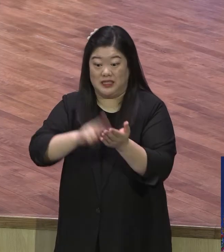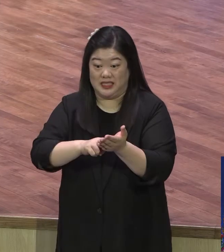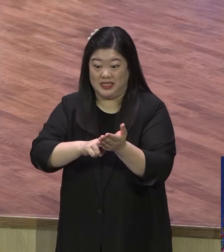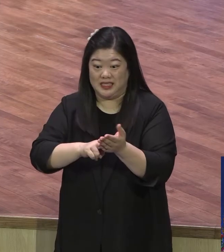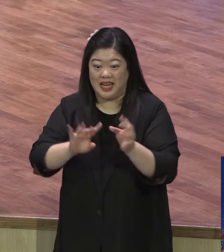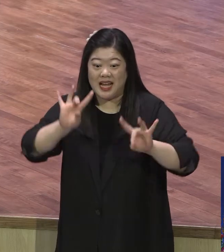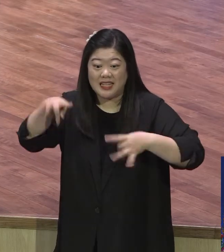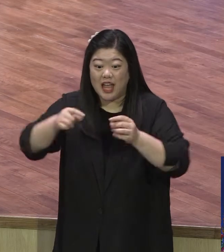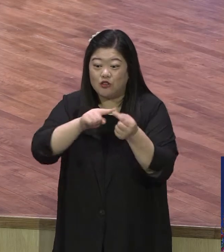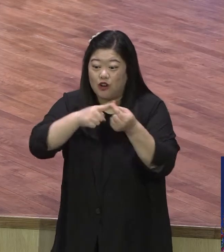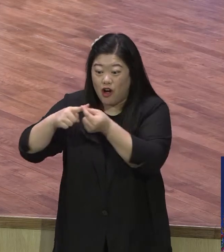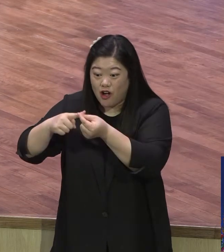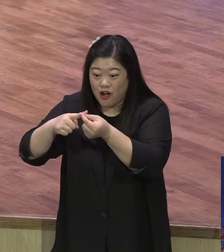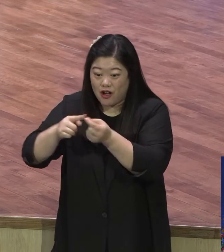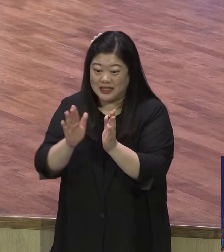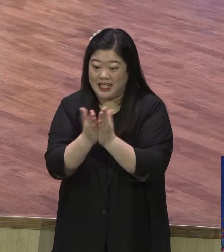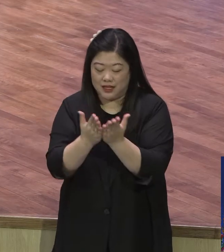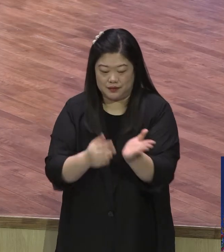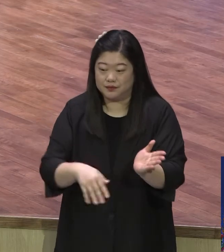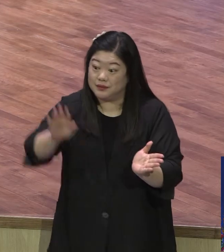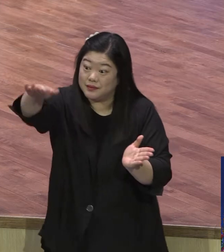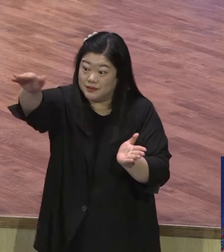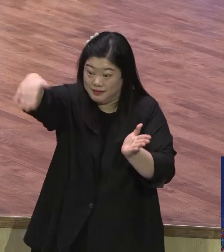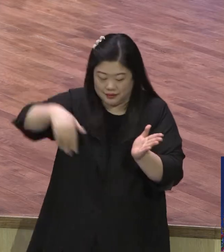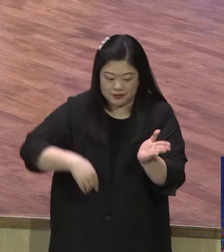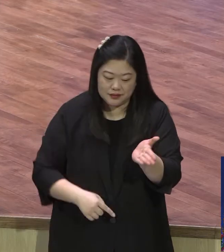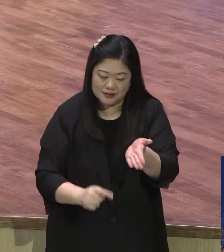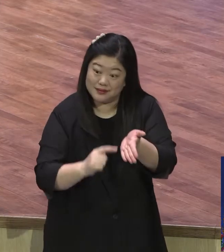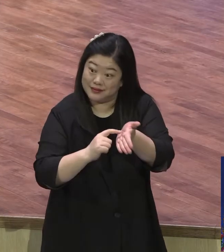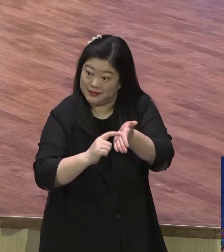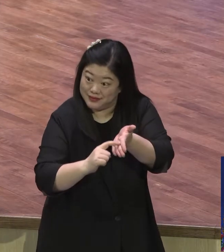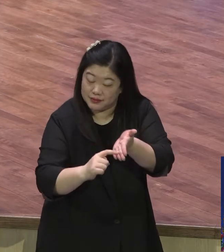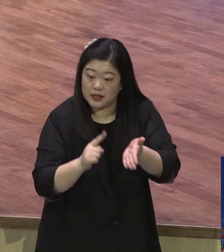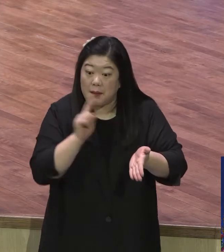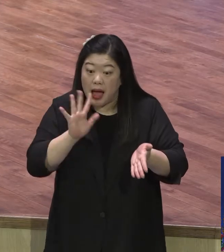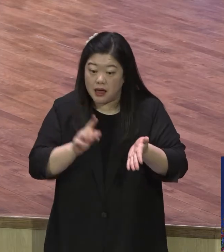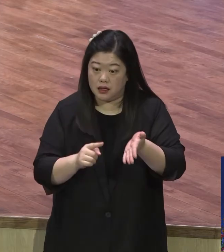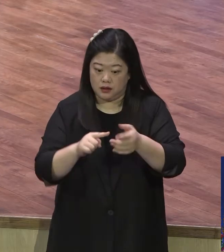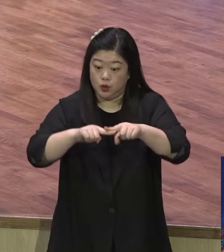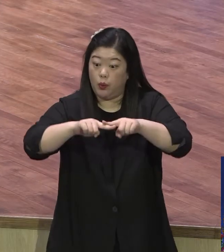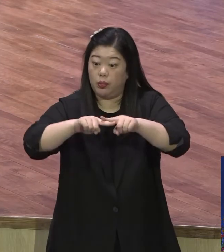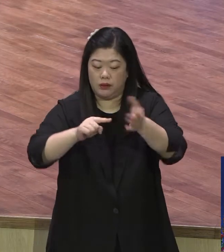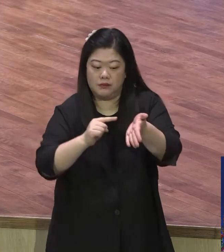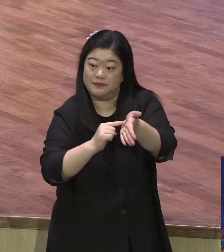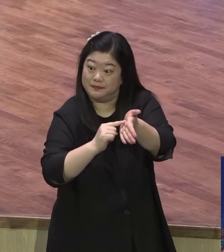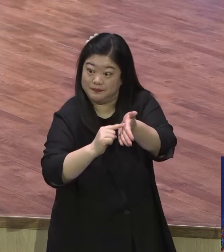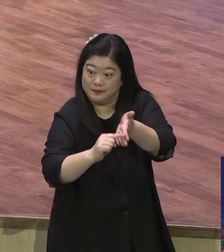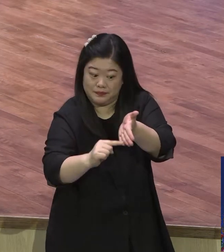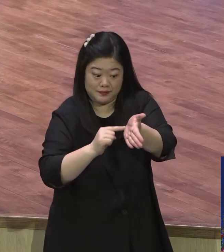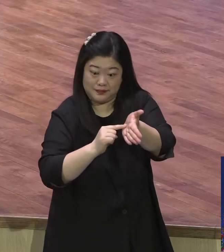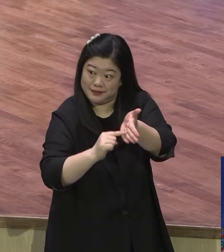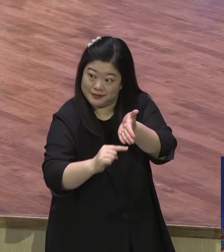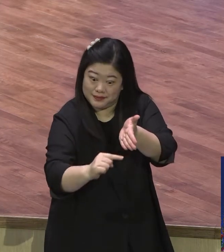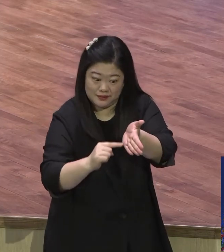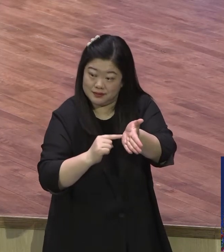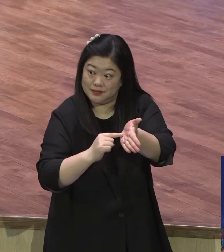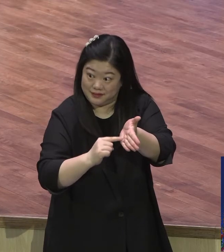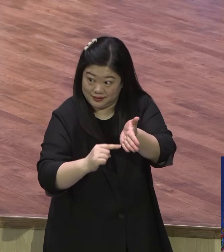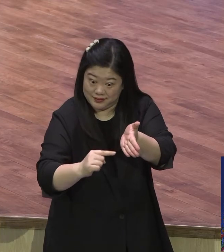그냥 손가락 이렇게 했는데 치유가 되요 치유가 돼가지고 어때요